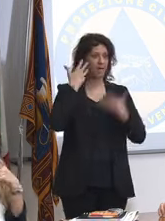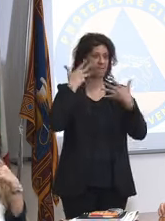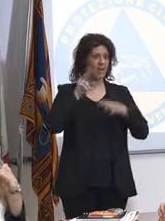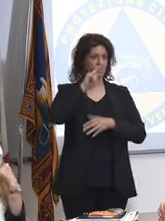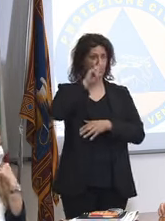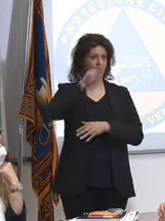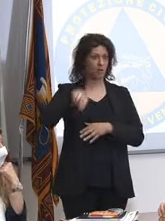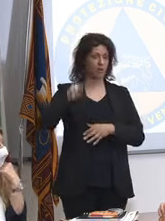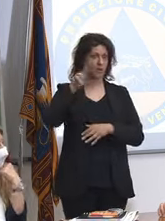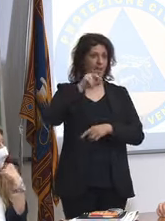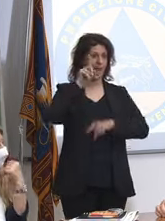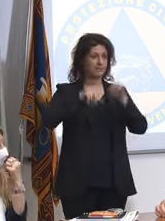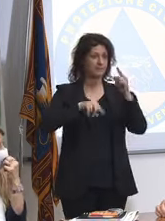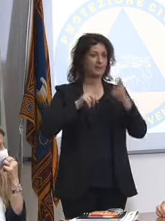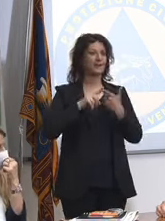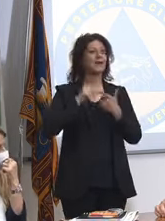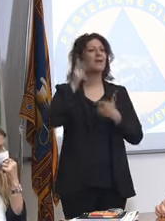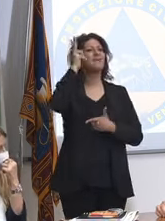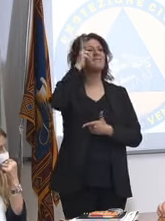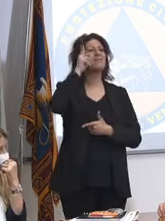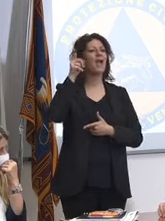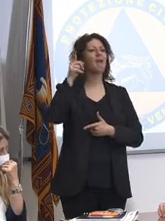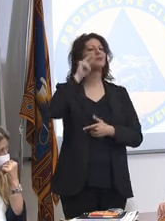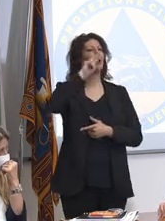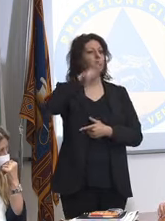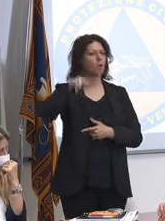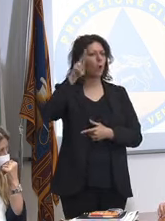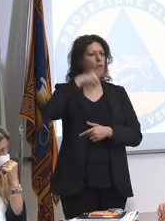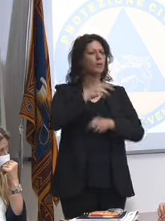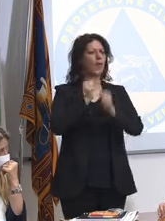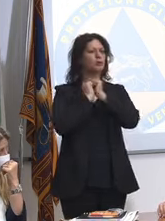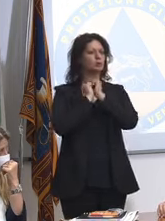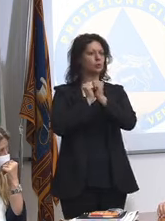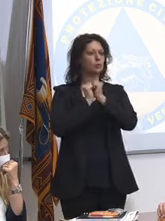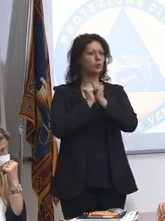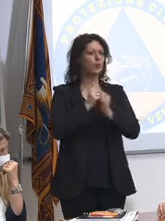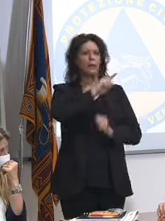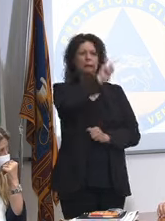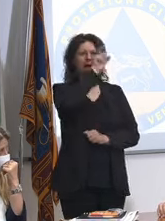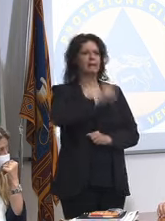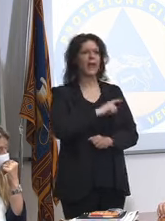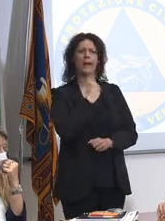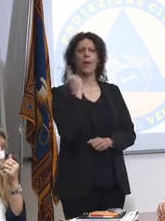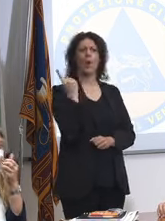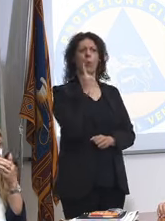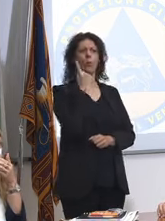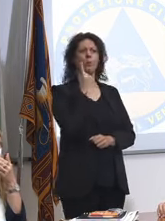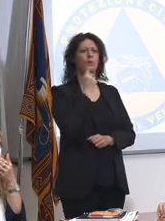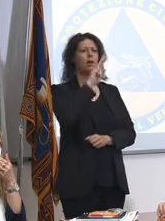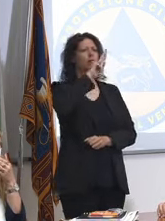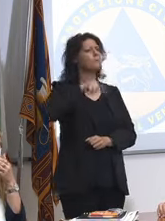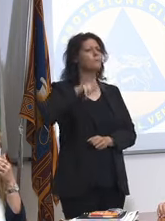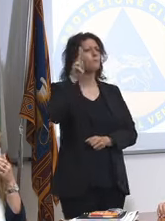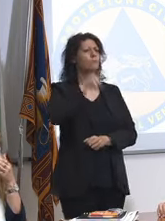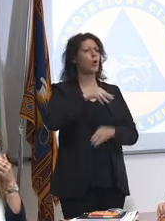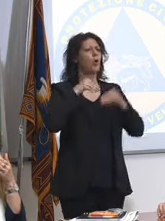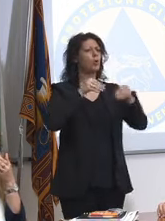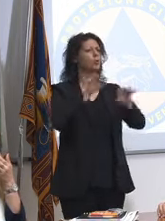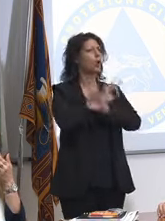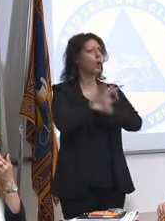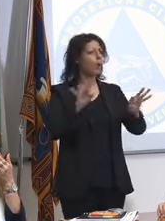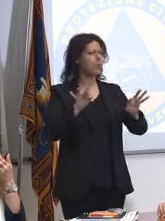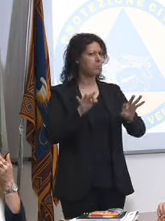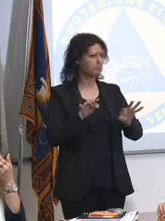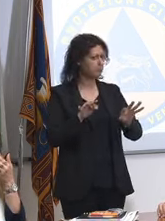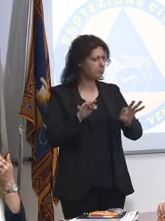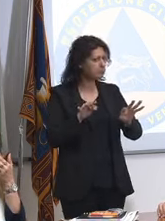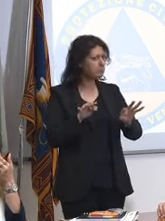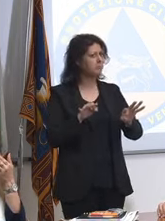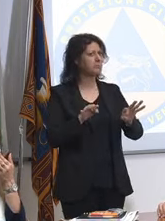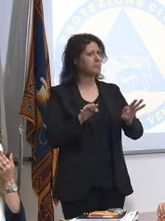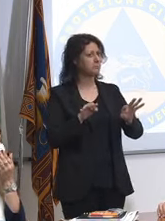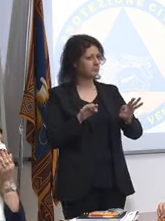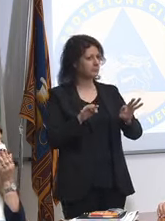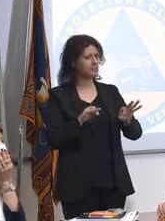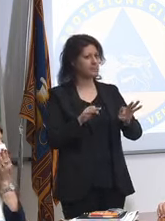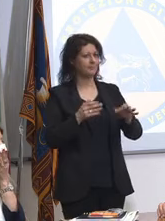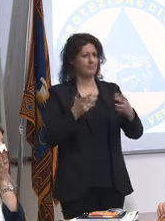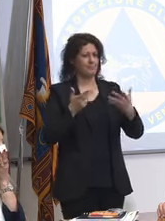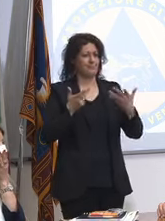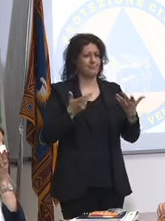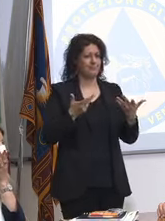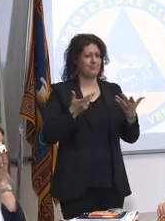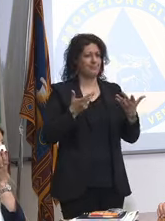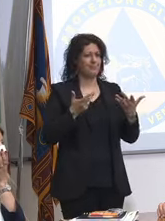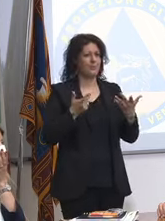votare a giugno. Noi siamo gli unici che dicono che non si può andare a votare. Interessante sta roba. Quando i sei